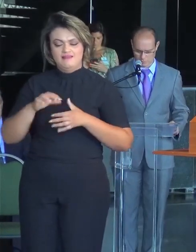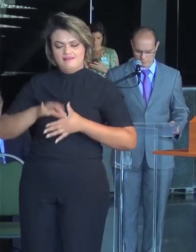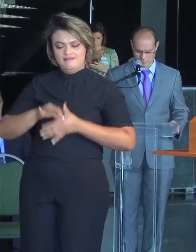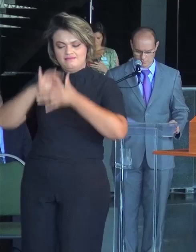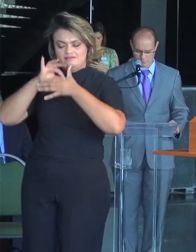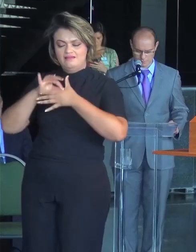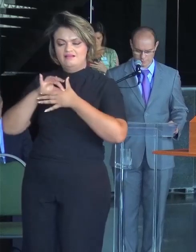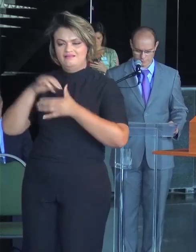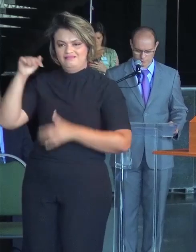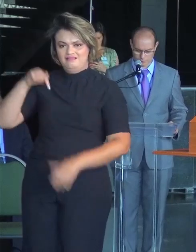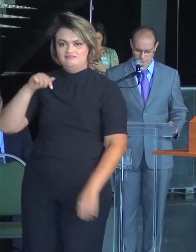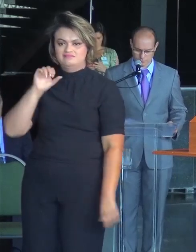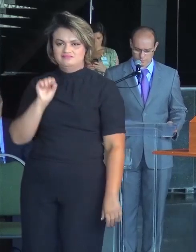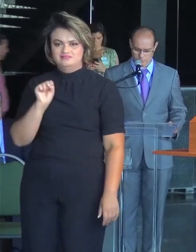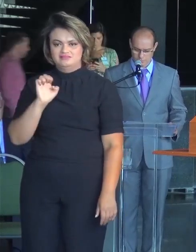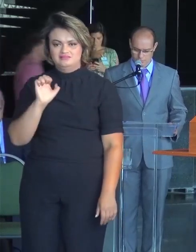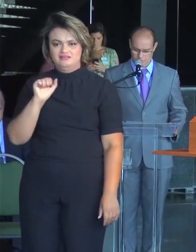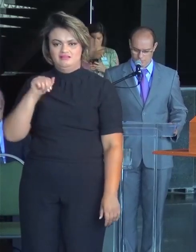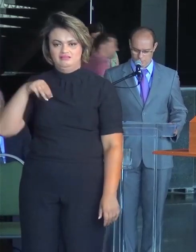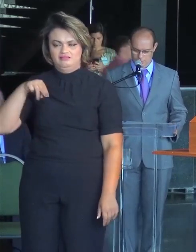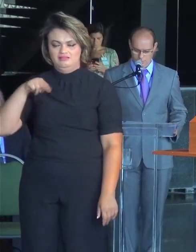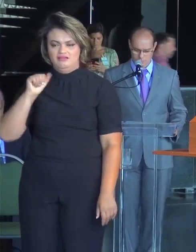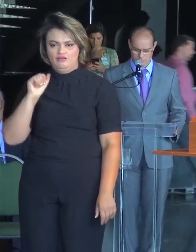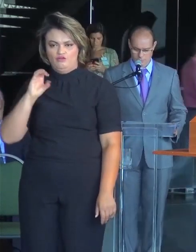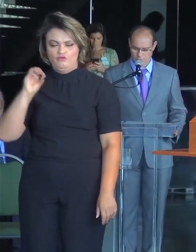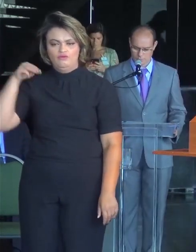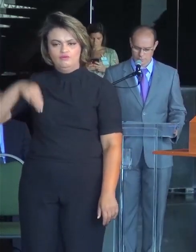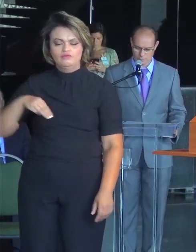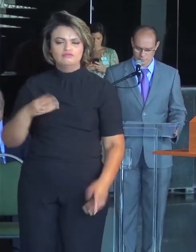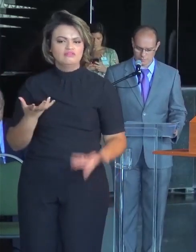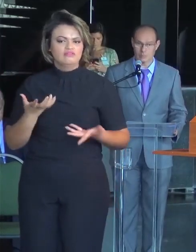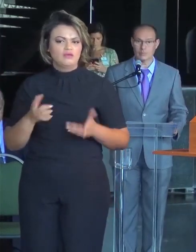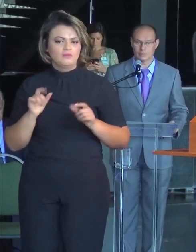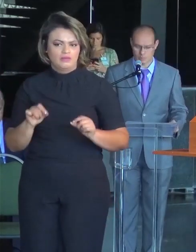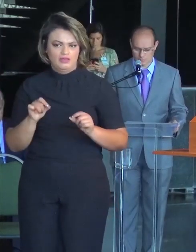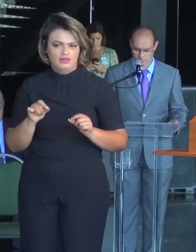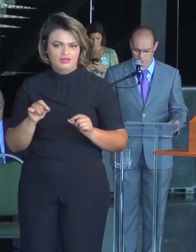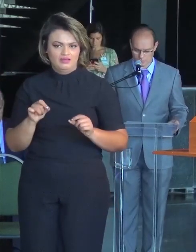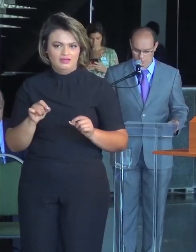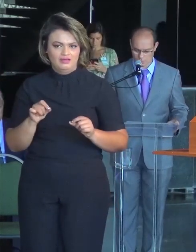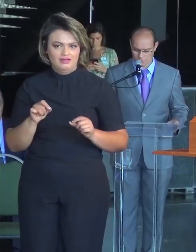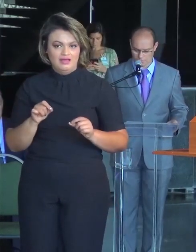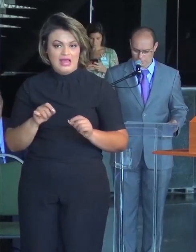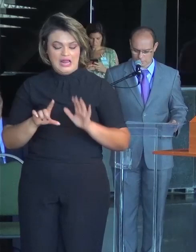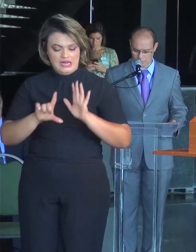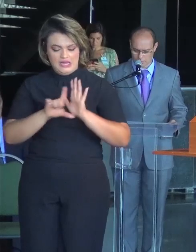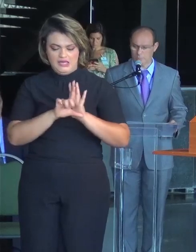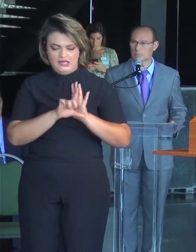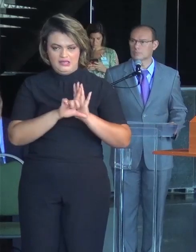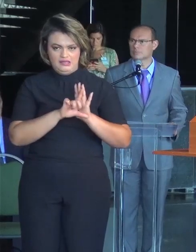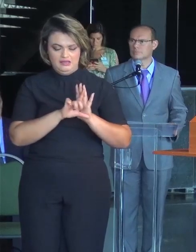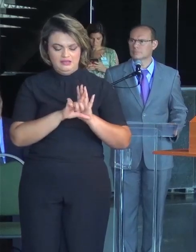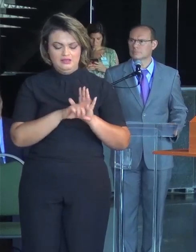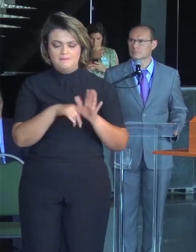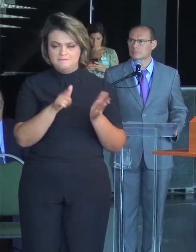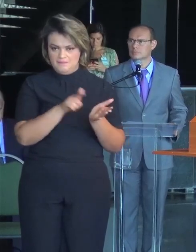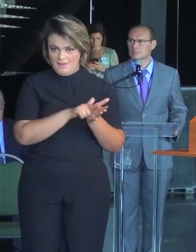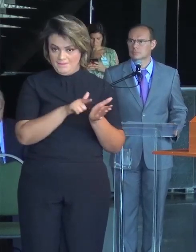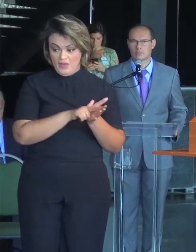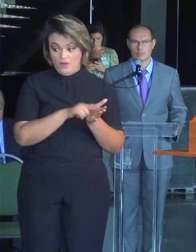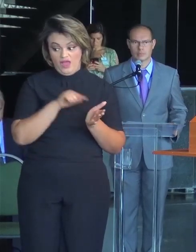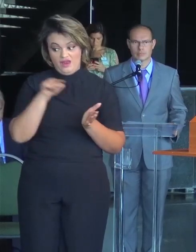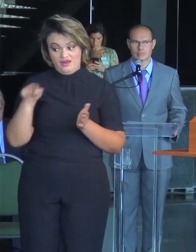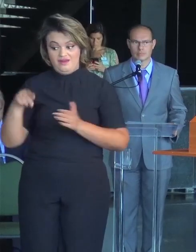pela Senacom, que pode fazer a lei sair dos seus livros e chegar